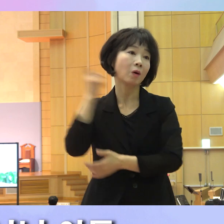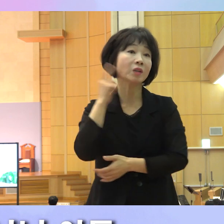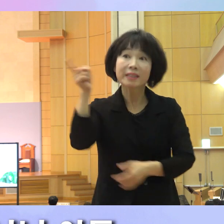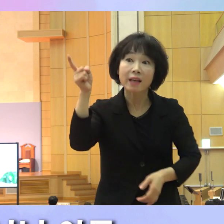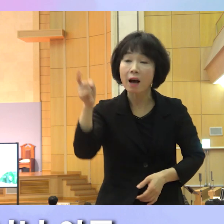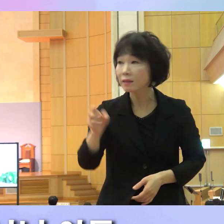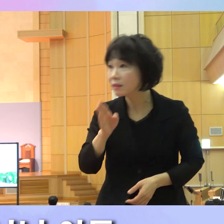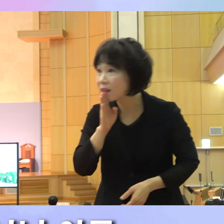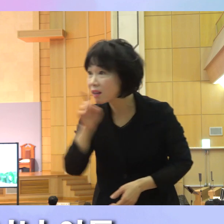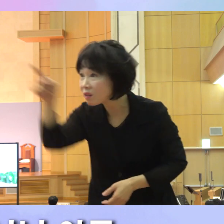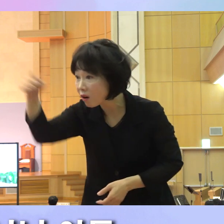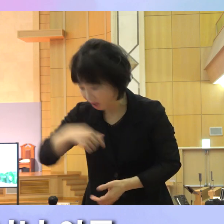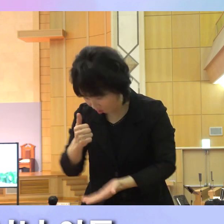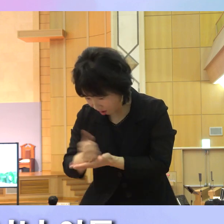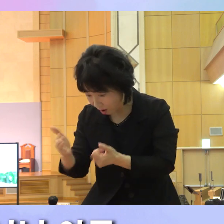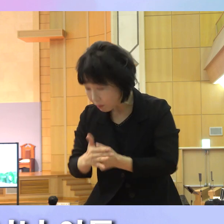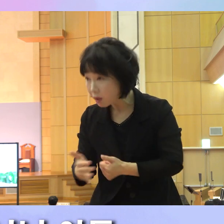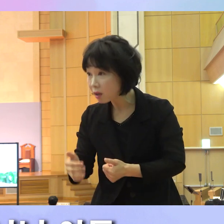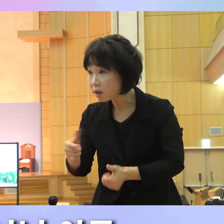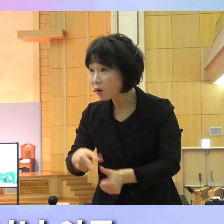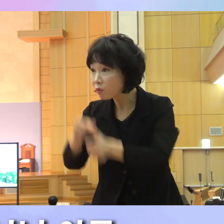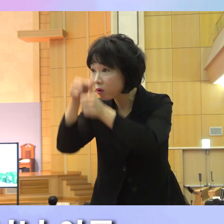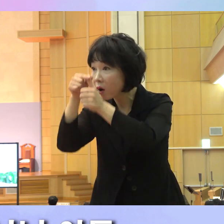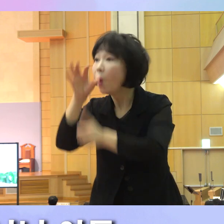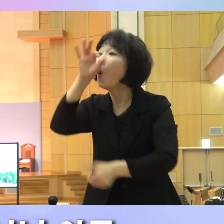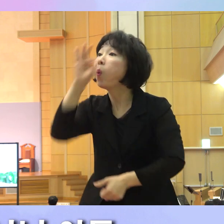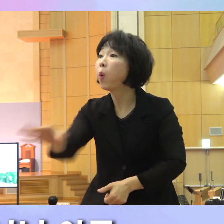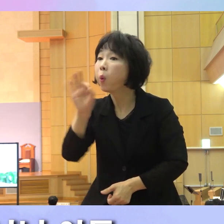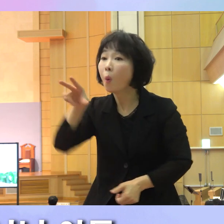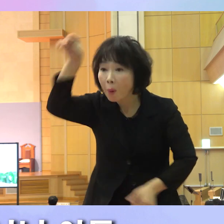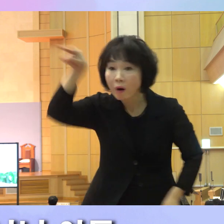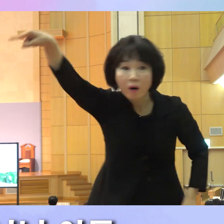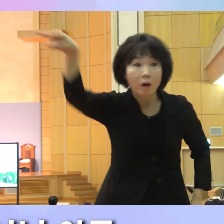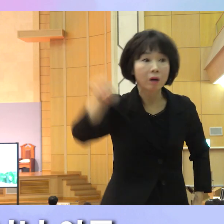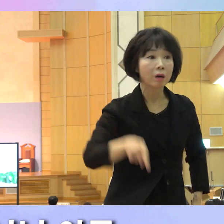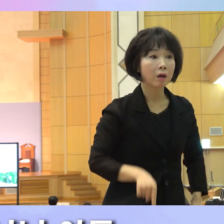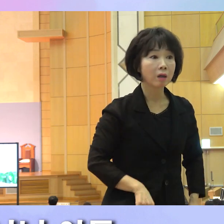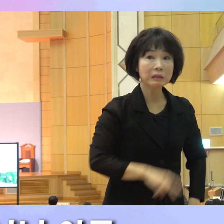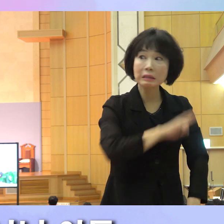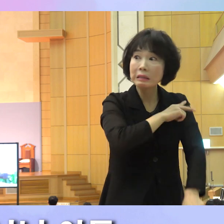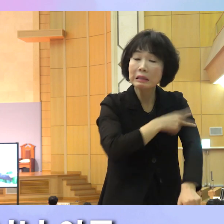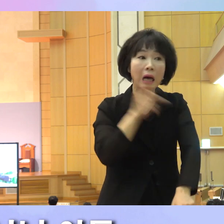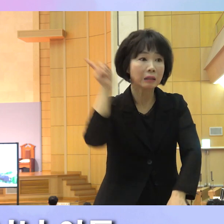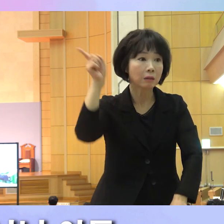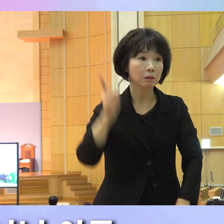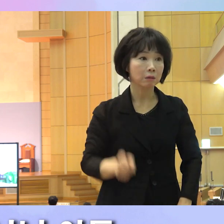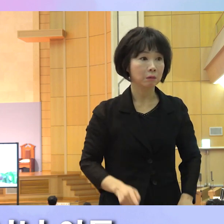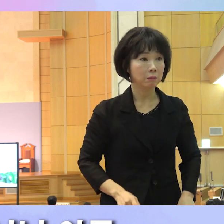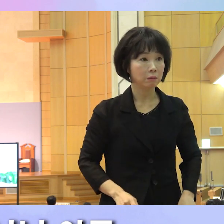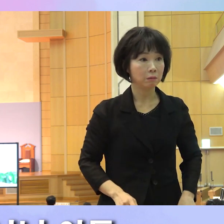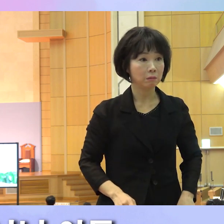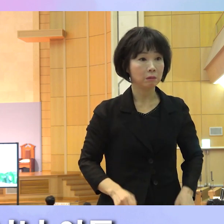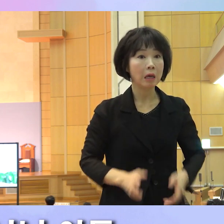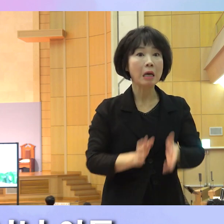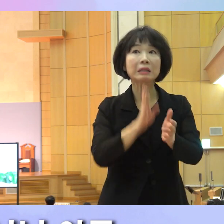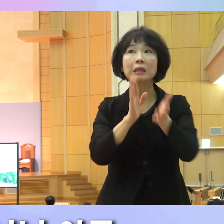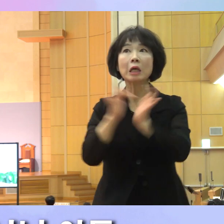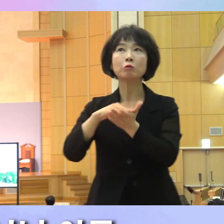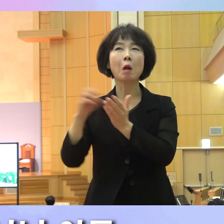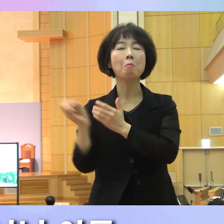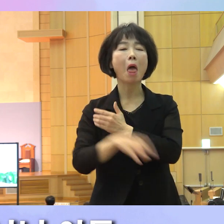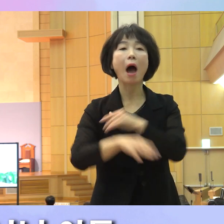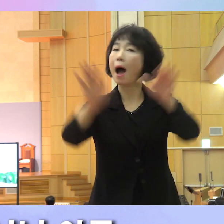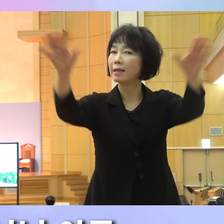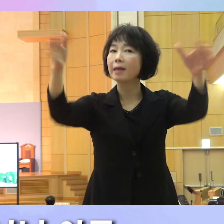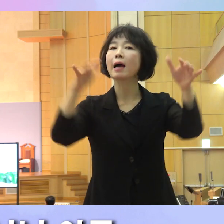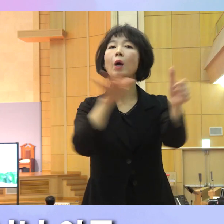그리스도가 아닌데 자칭 자기가 그리스도라고 말하고 진짜 예수님을 부인해버리고 내가 예수다, 이게